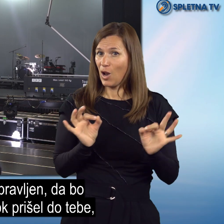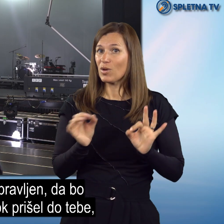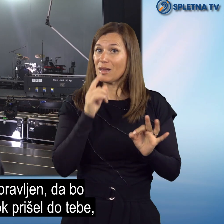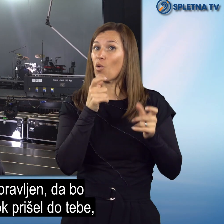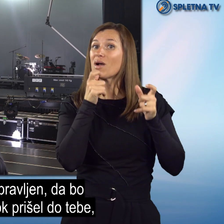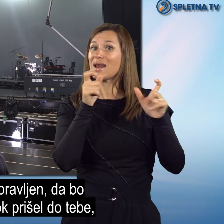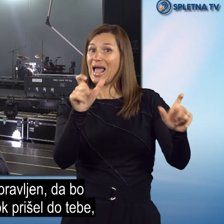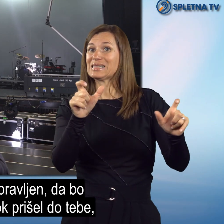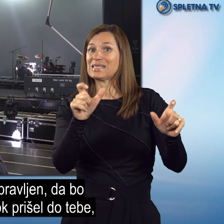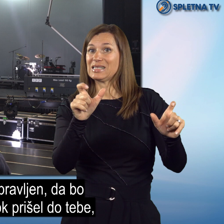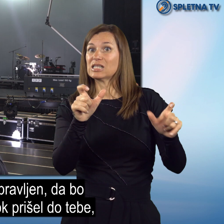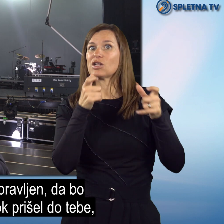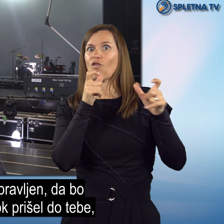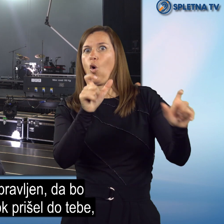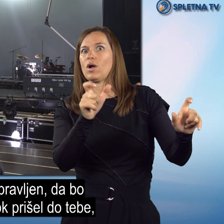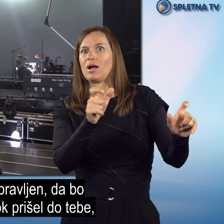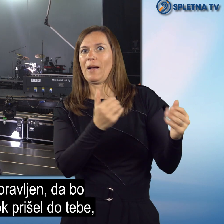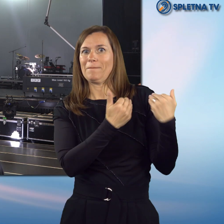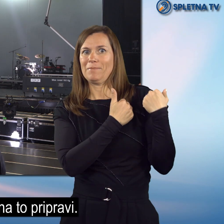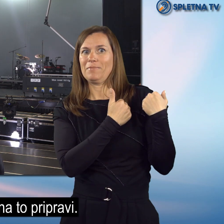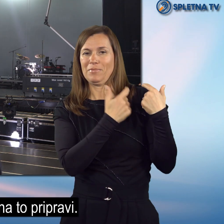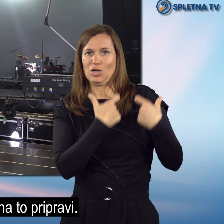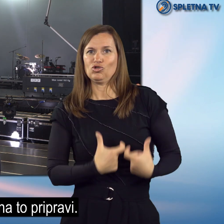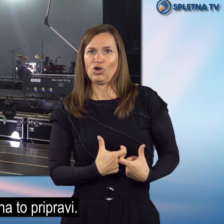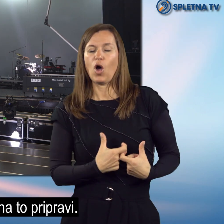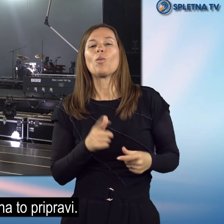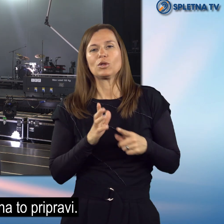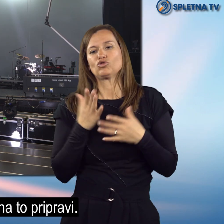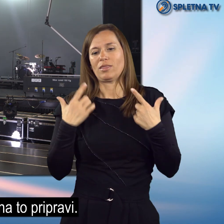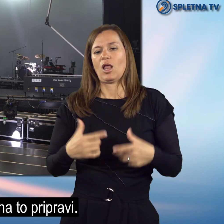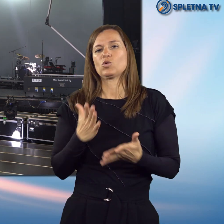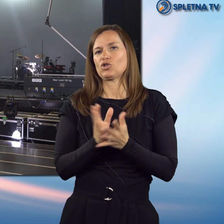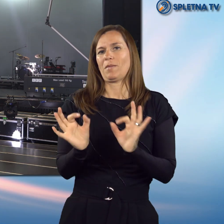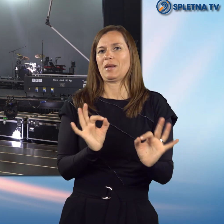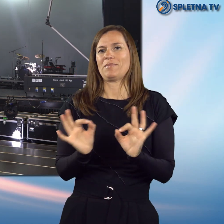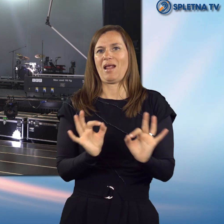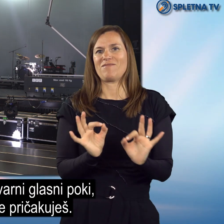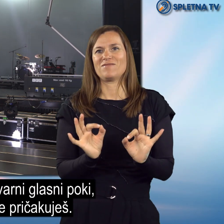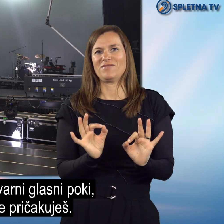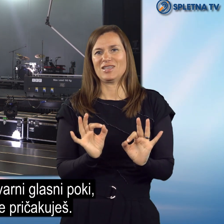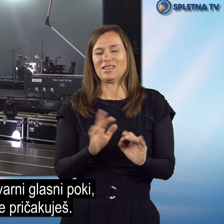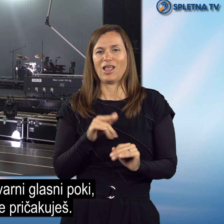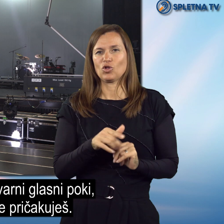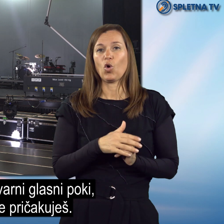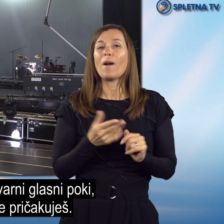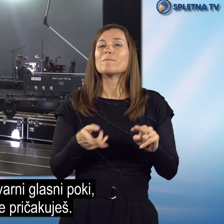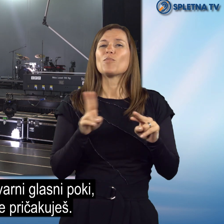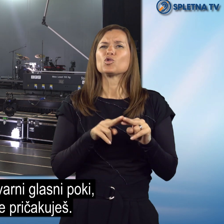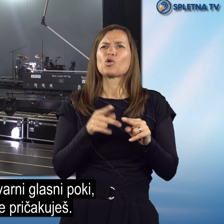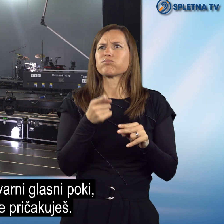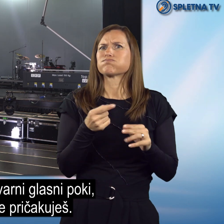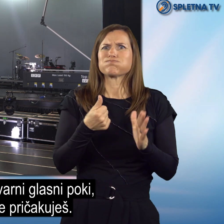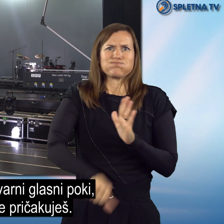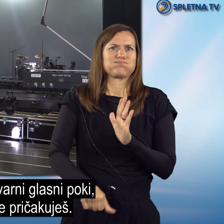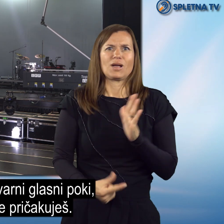pripravljen, da bo glasen zvok prišel do tebe, se tudi telo v bistvu pripravi na to. Bolj so nenadni